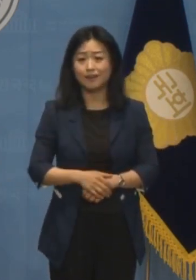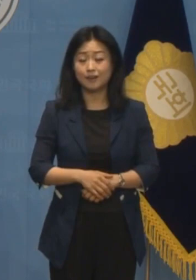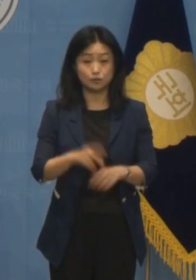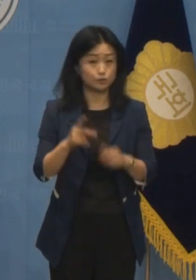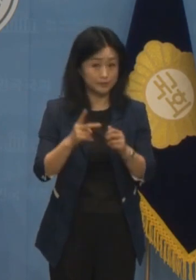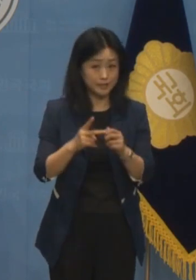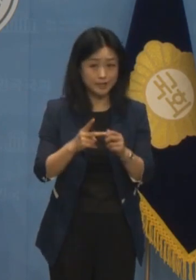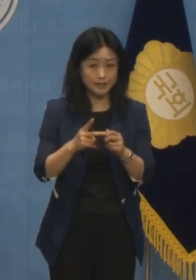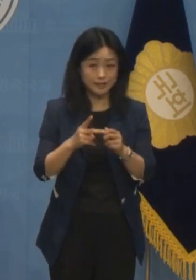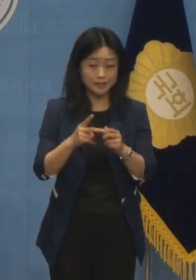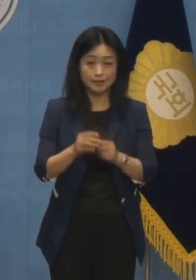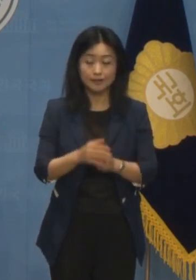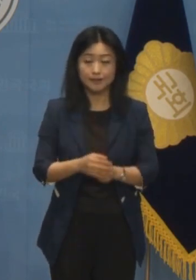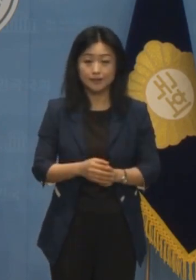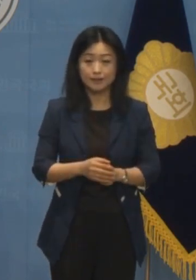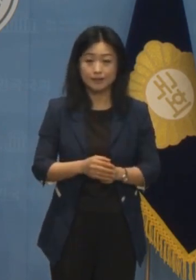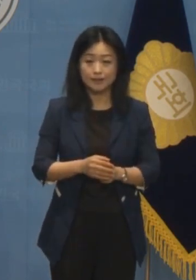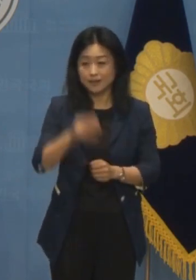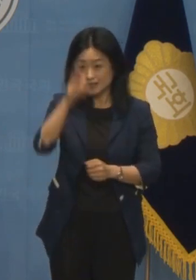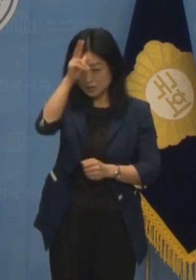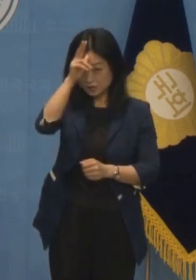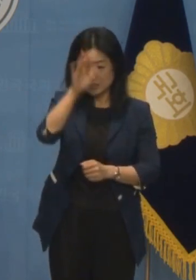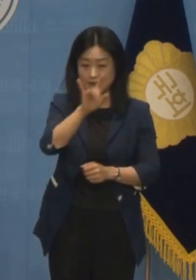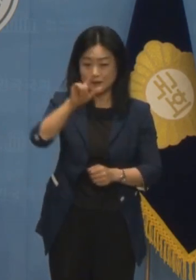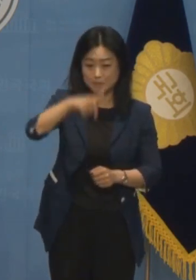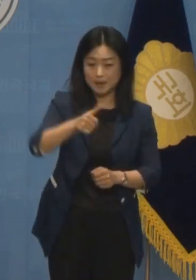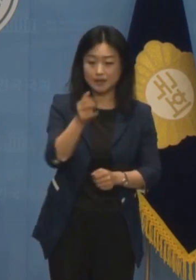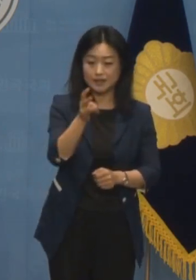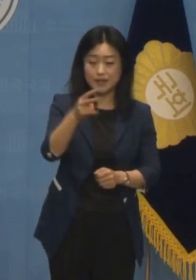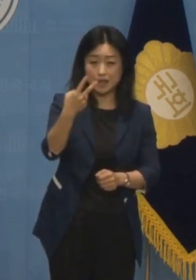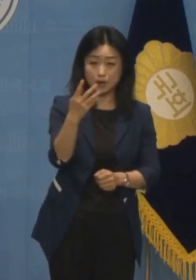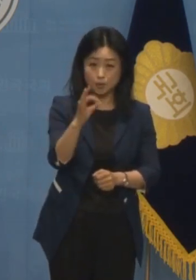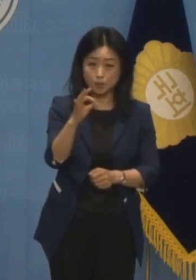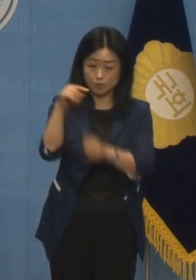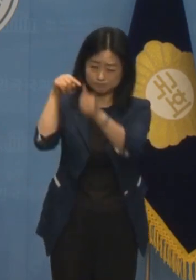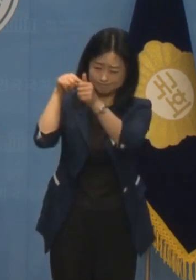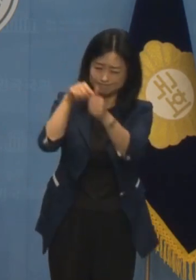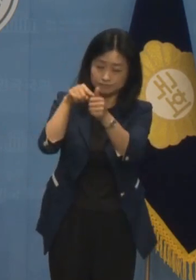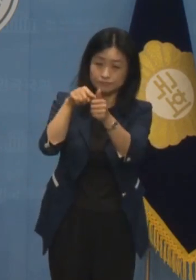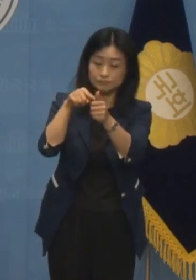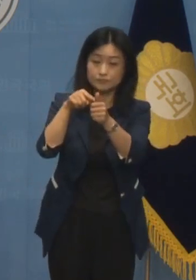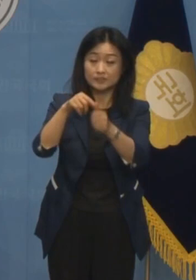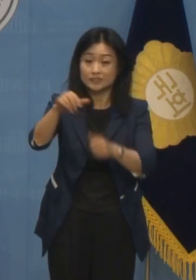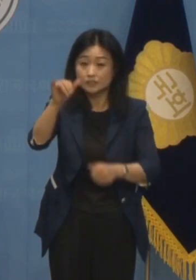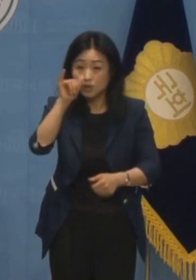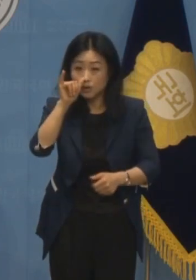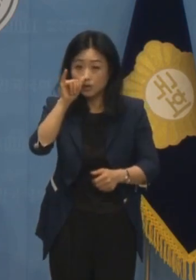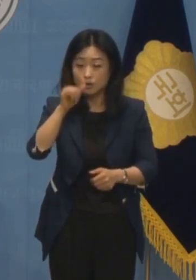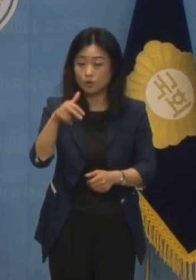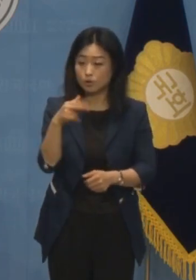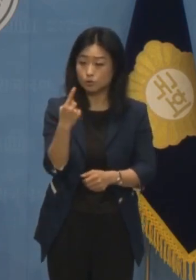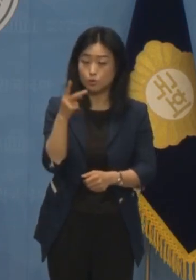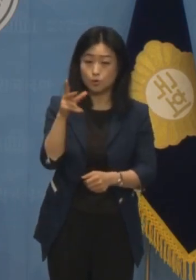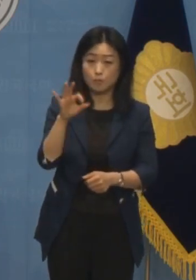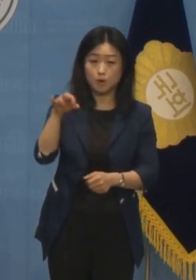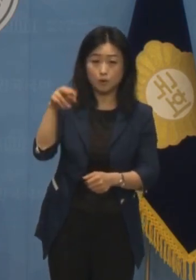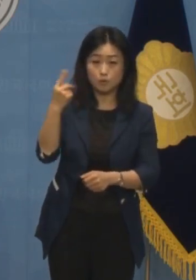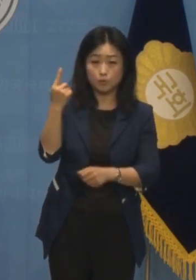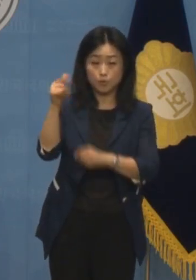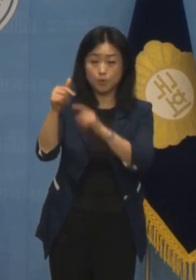둘째 백혜 경정이 받았다는 수사 외입 확실한 것은 조병로 당시